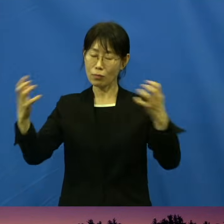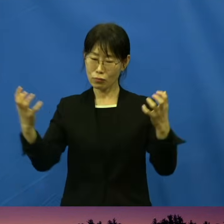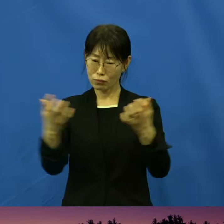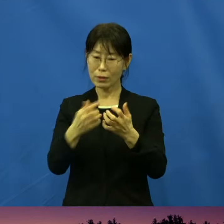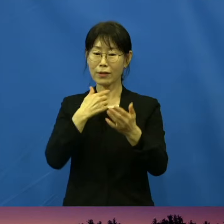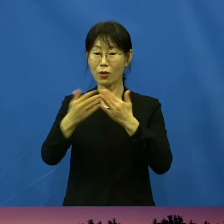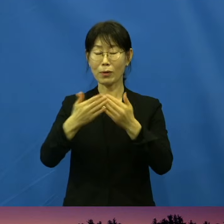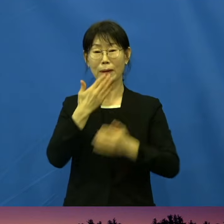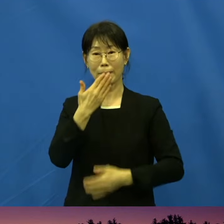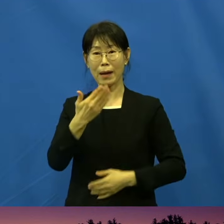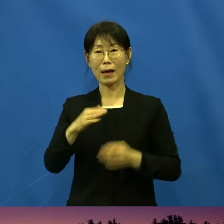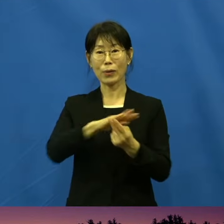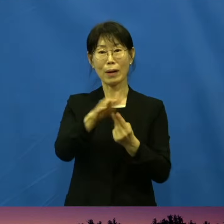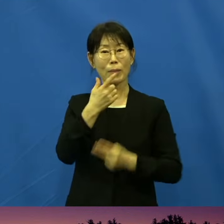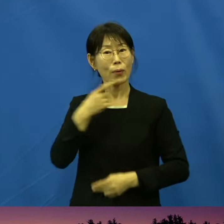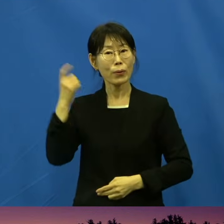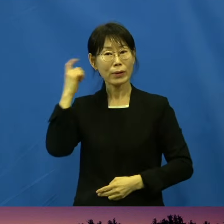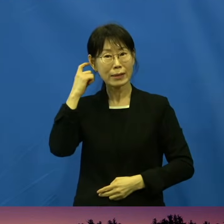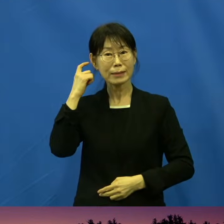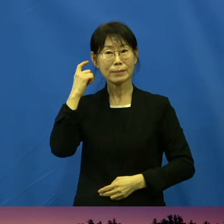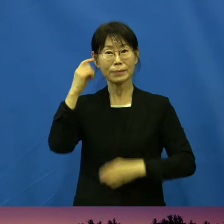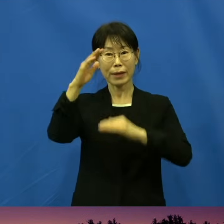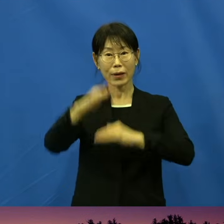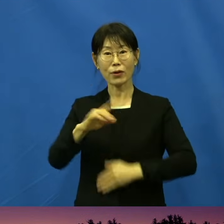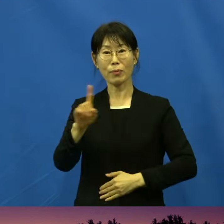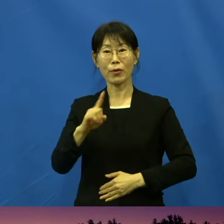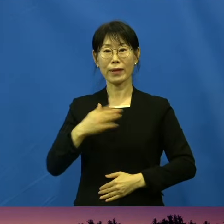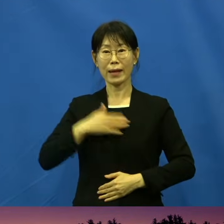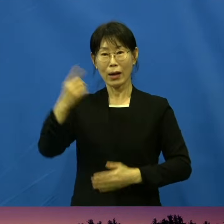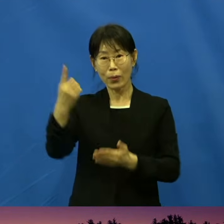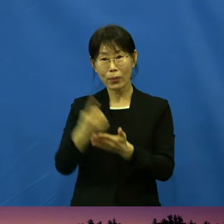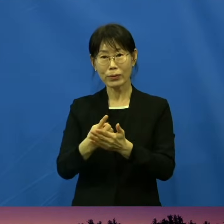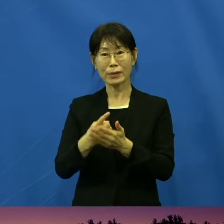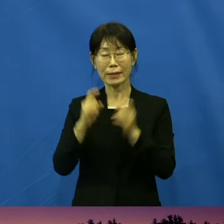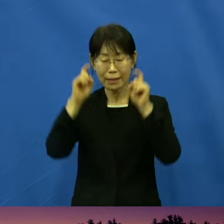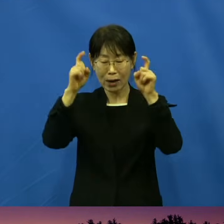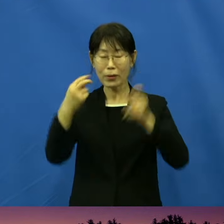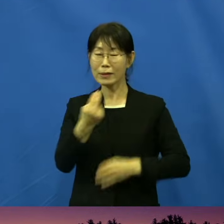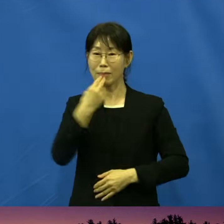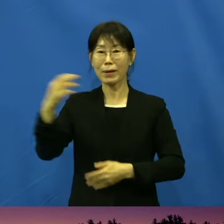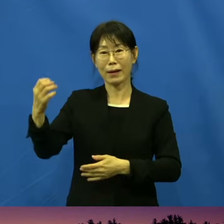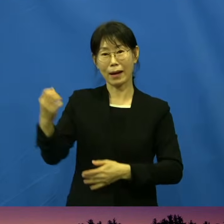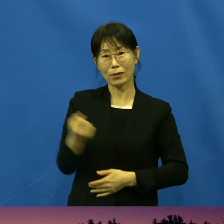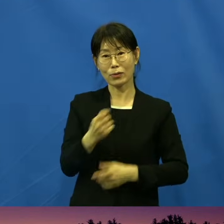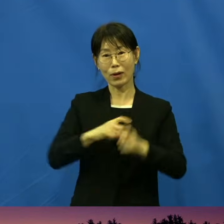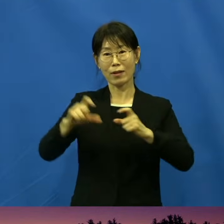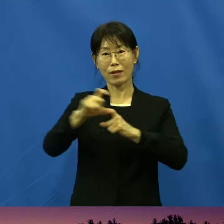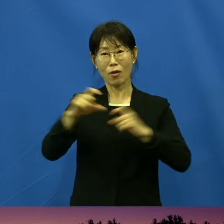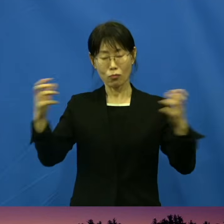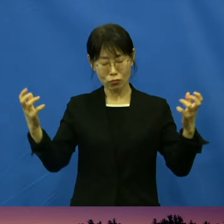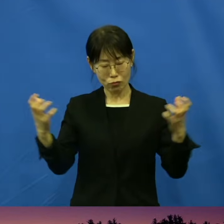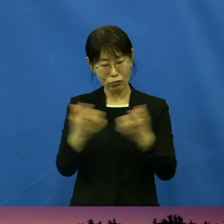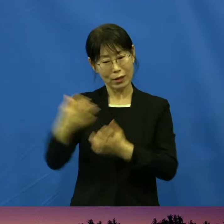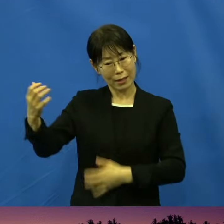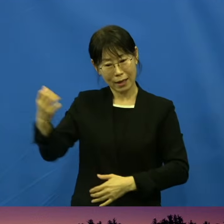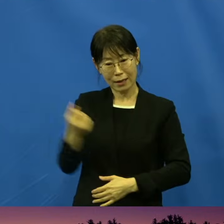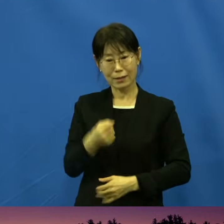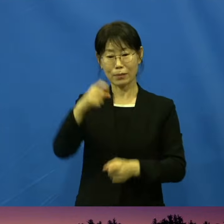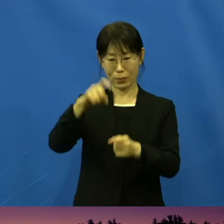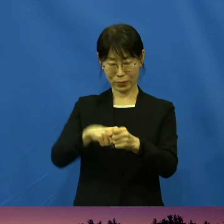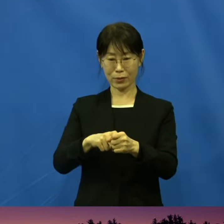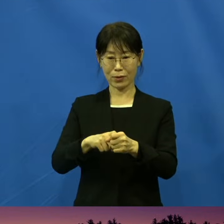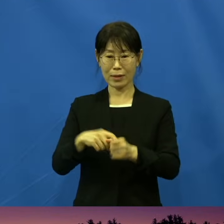10장 10절에는 내가 온 것은 양으로 생명을 얻게 하고 더 풍성히 얻게 하려 함이라.